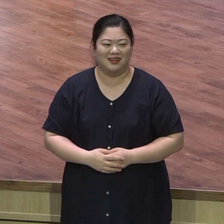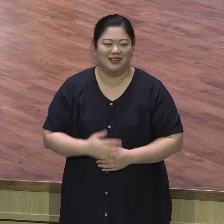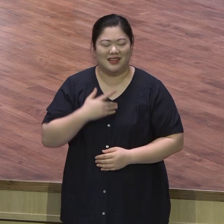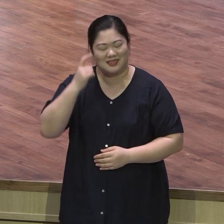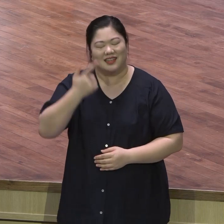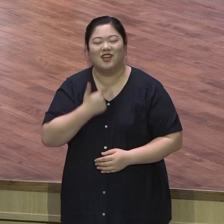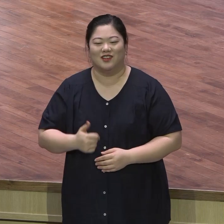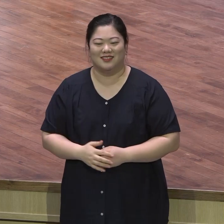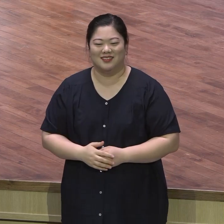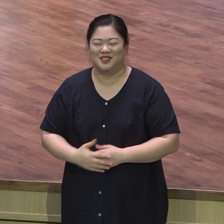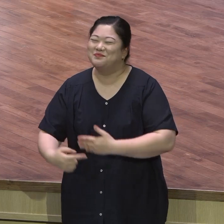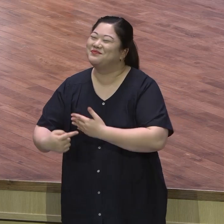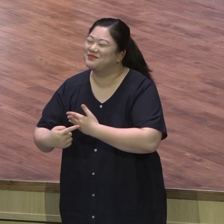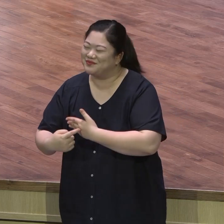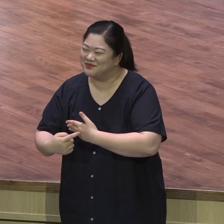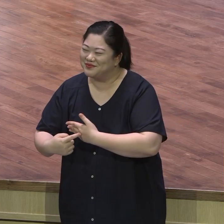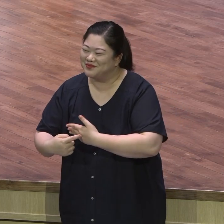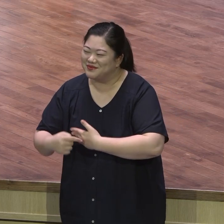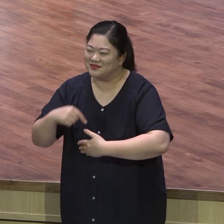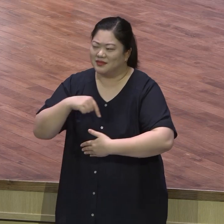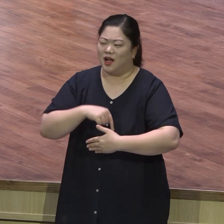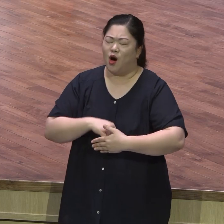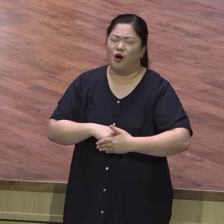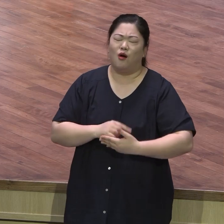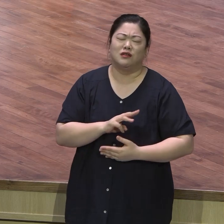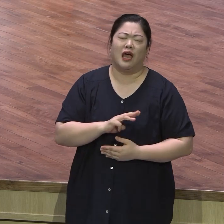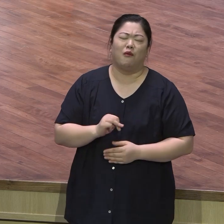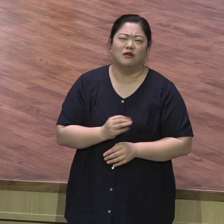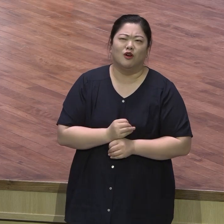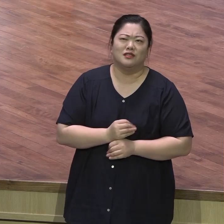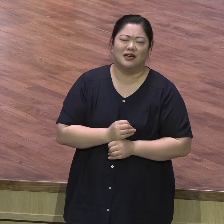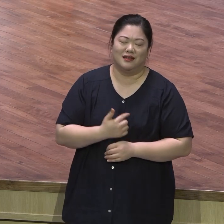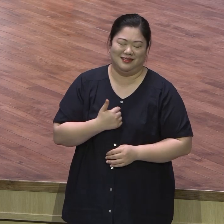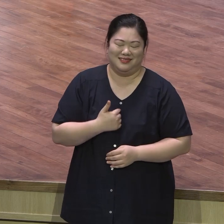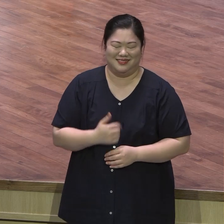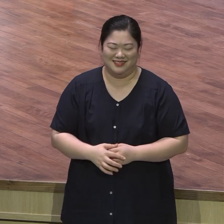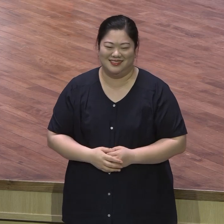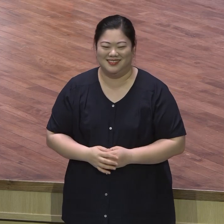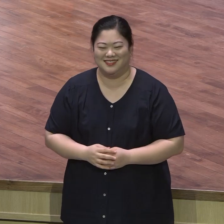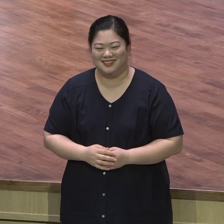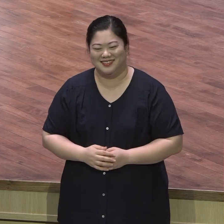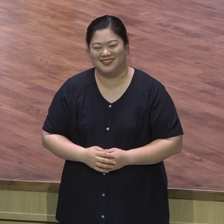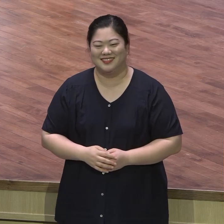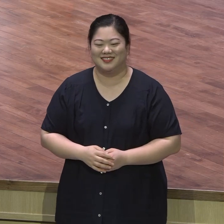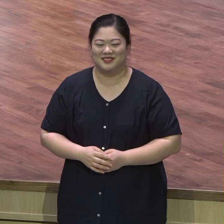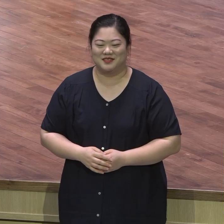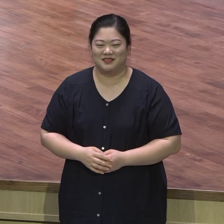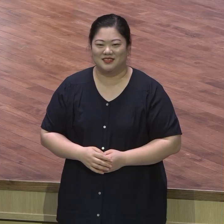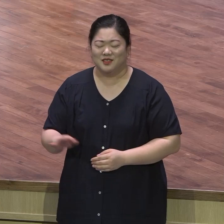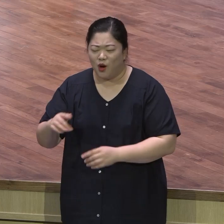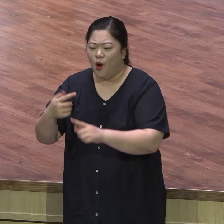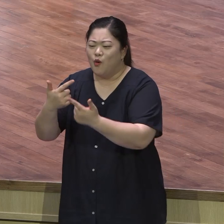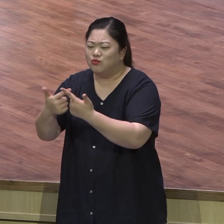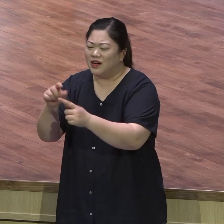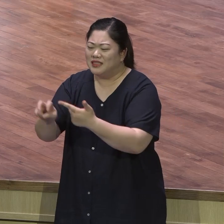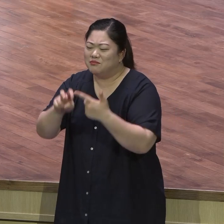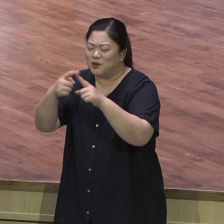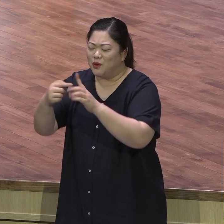죽으면서 유산을 다 교회에 받지 않았고. 그 사위가 부산이 만들기 때문에 사위가